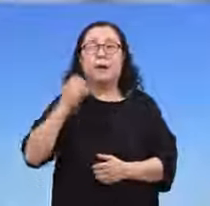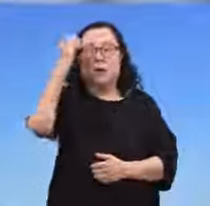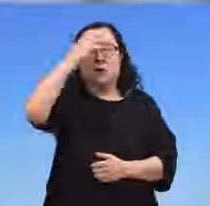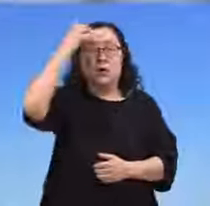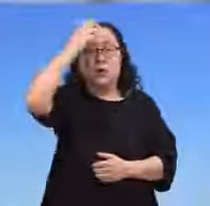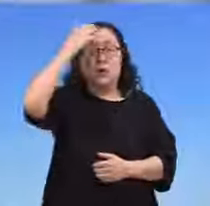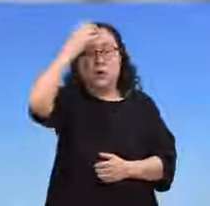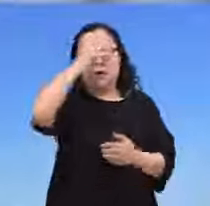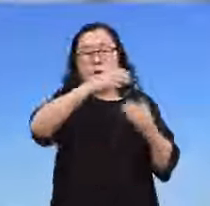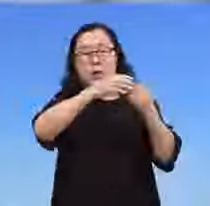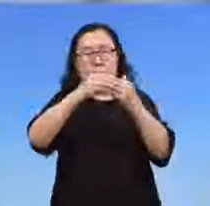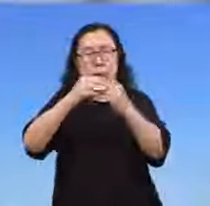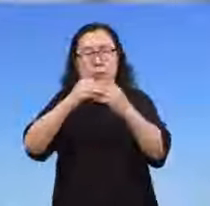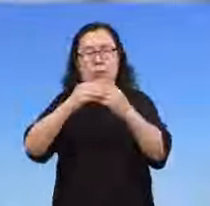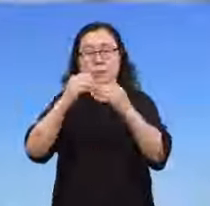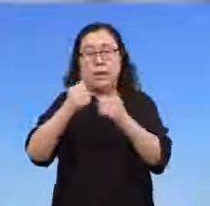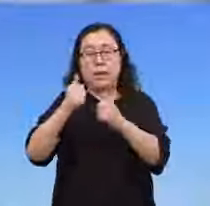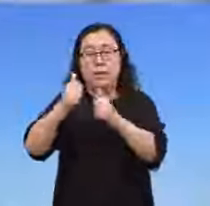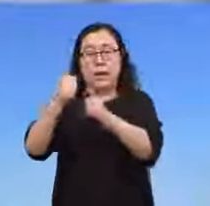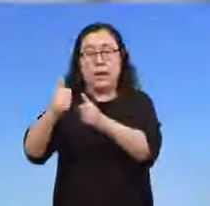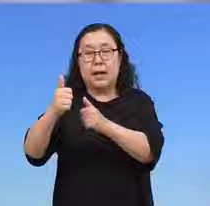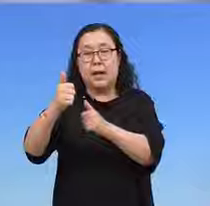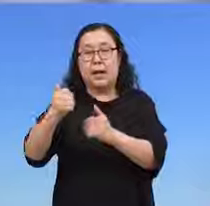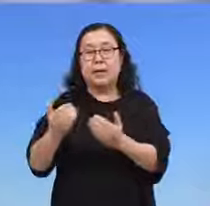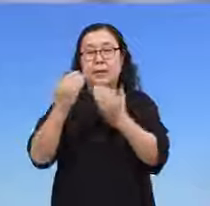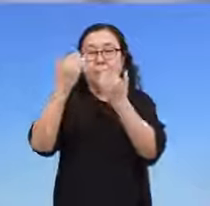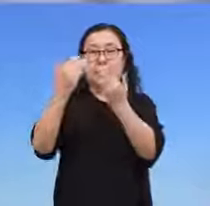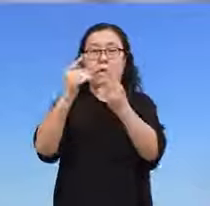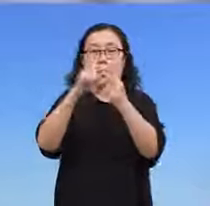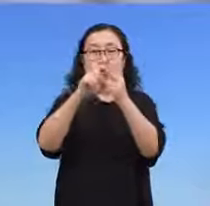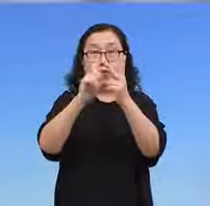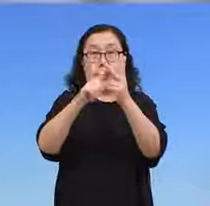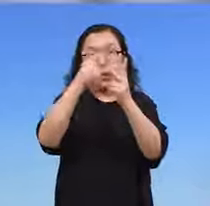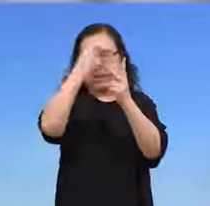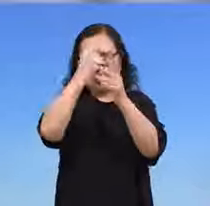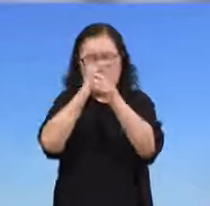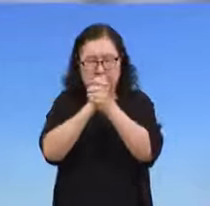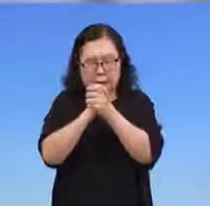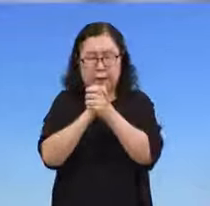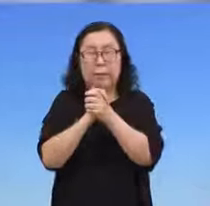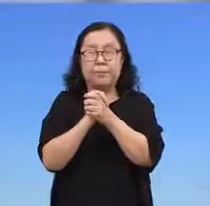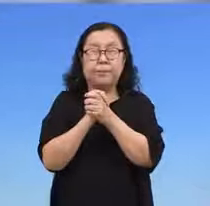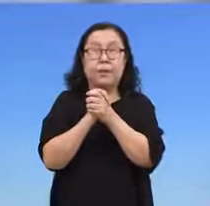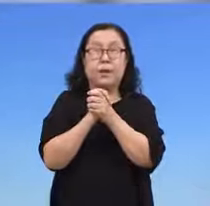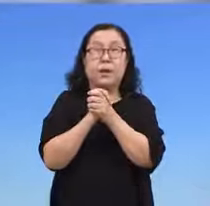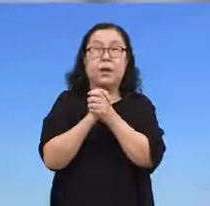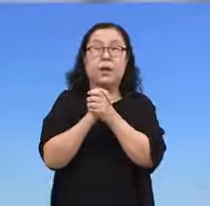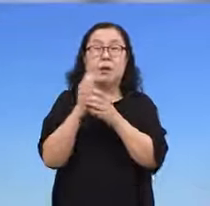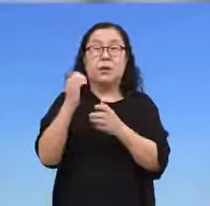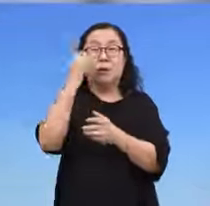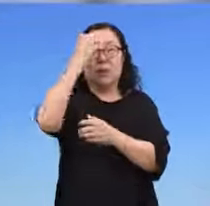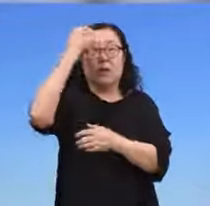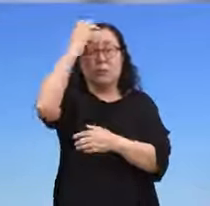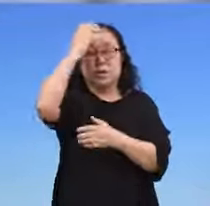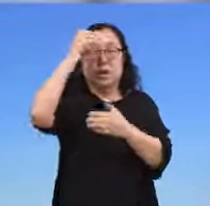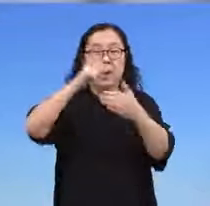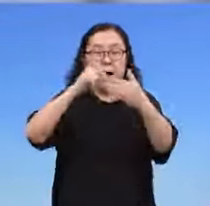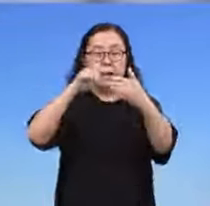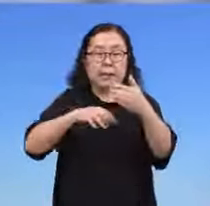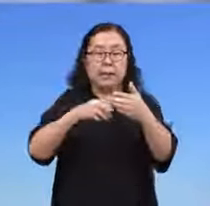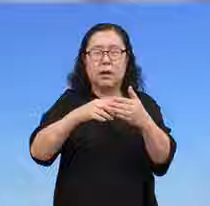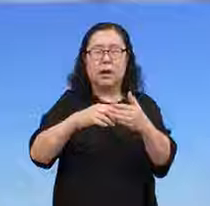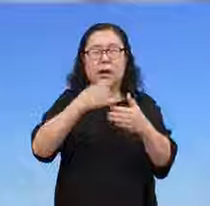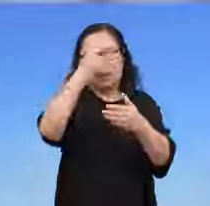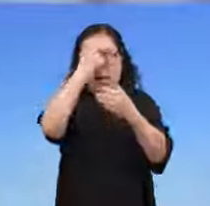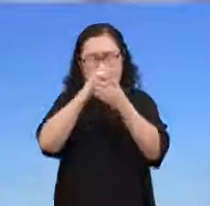성령의 인도하심에 따라 드리는 두 가지 기도, 제가 이렇게 잡아봤는데 이 두 가지 물줄기예요. 성령 안에서 기도하는